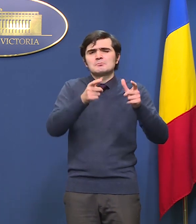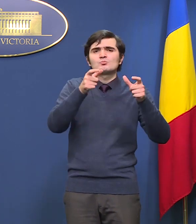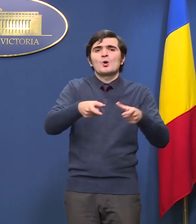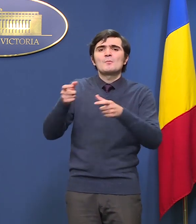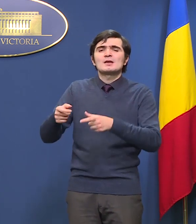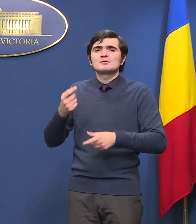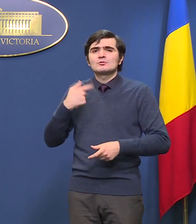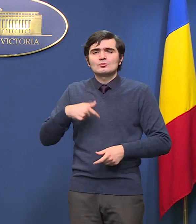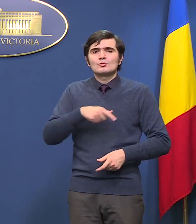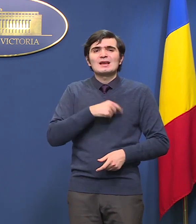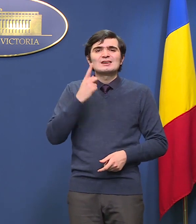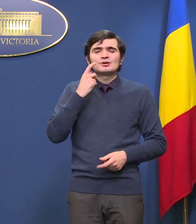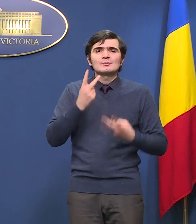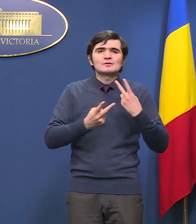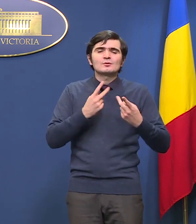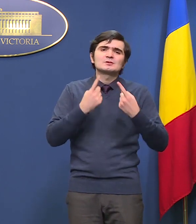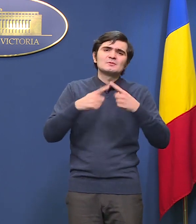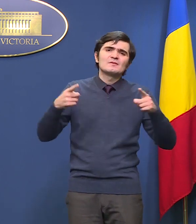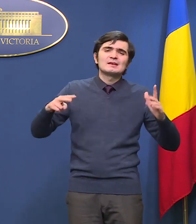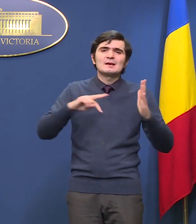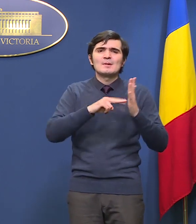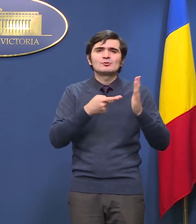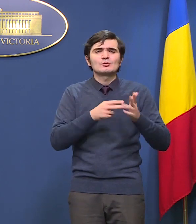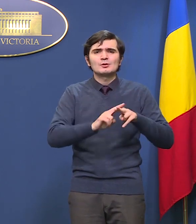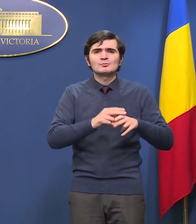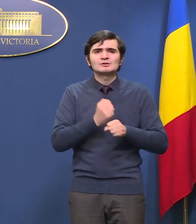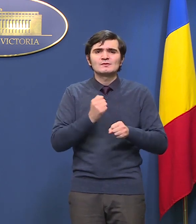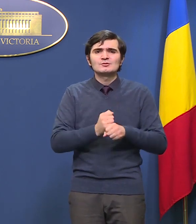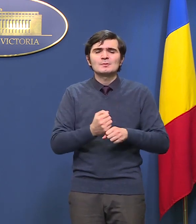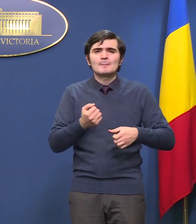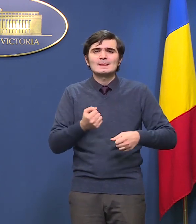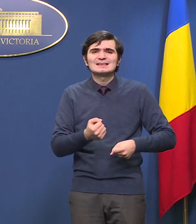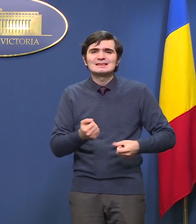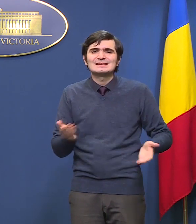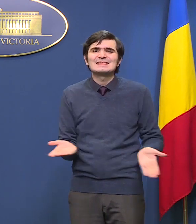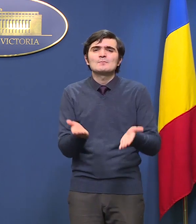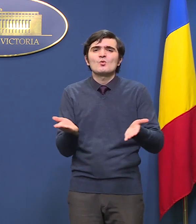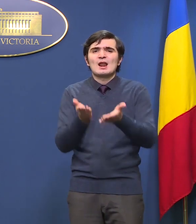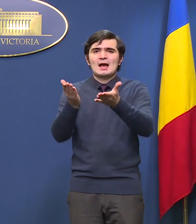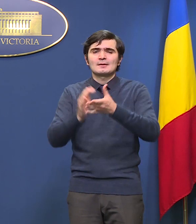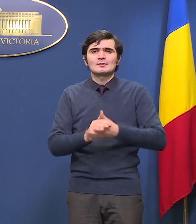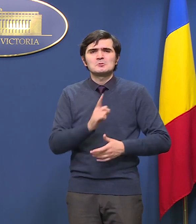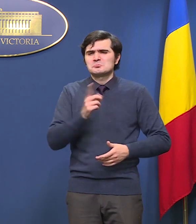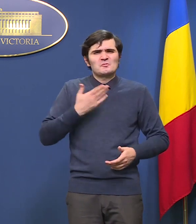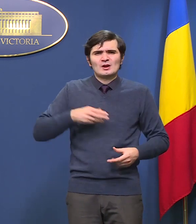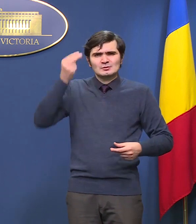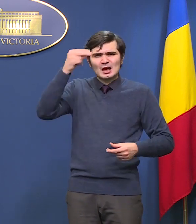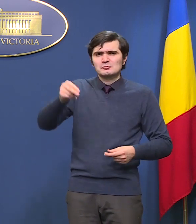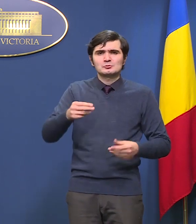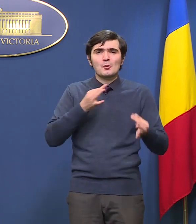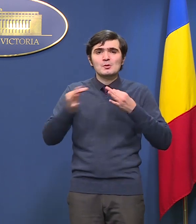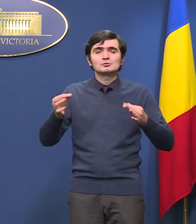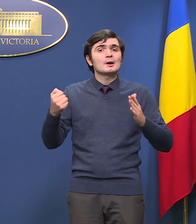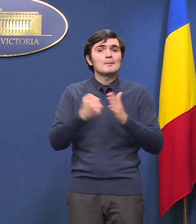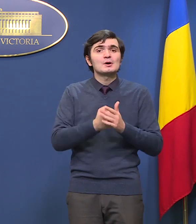folosim diferite pârghii de stimulare, dar nu vreau să anunț o măsură până nu suntem